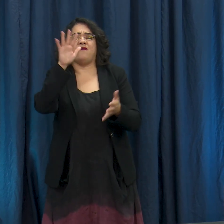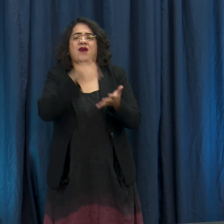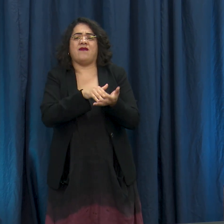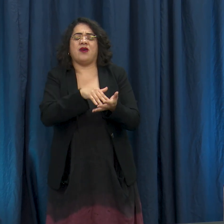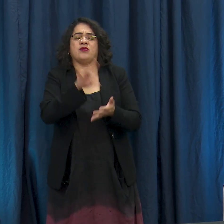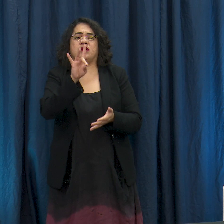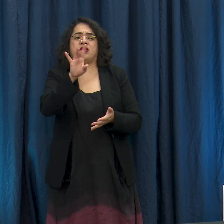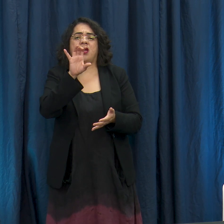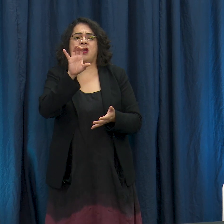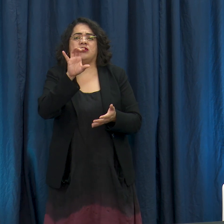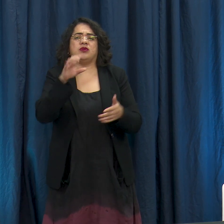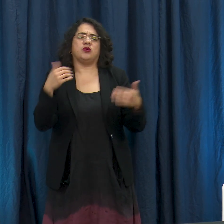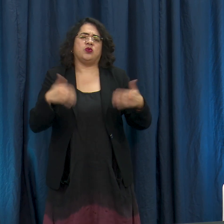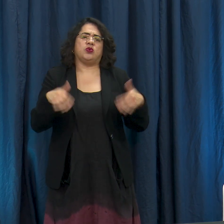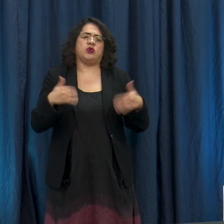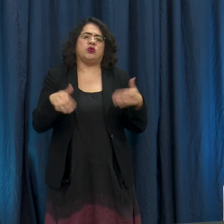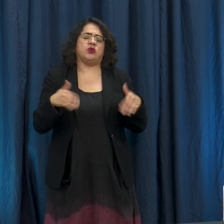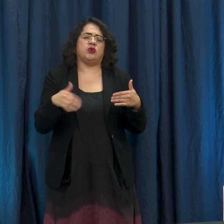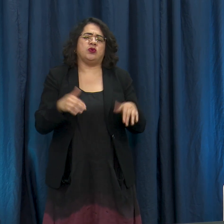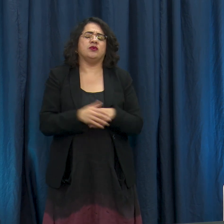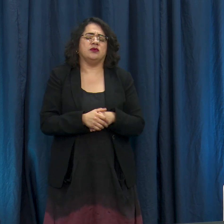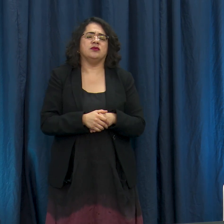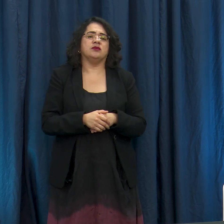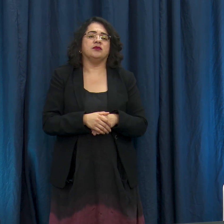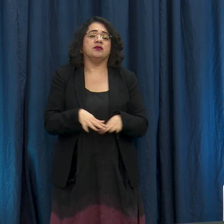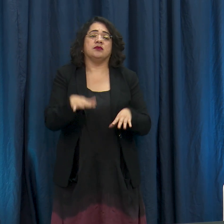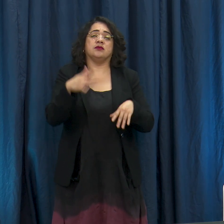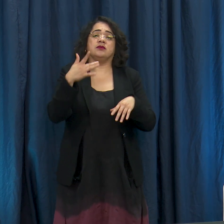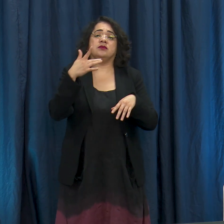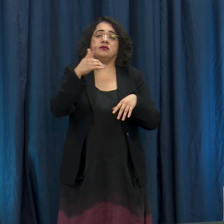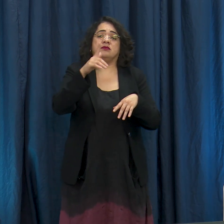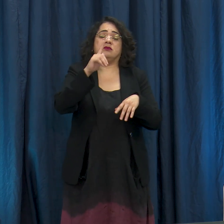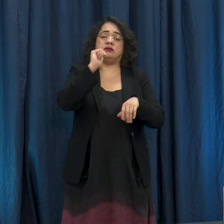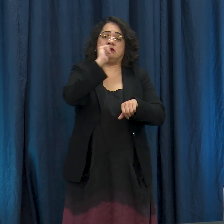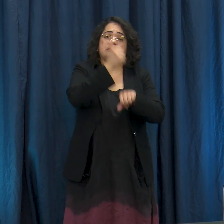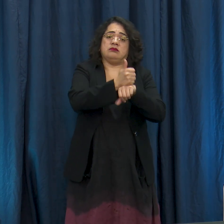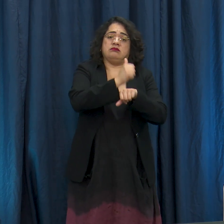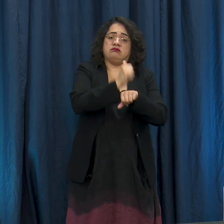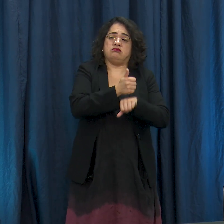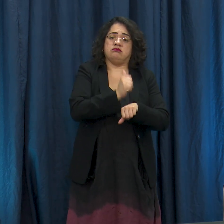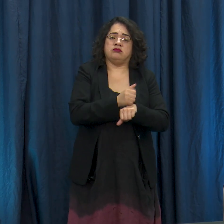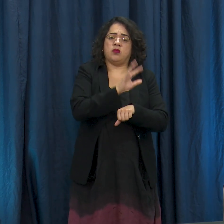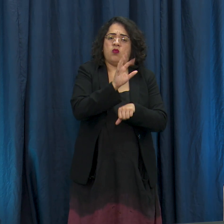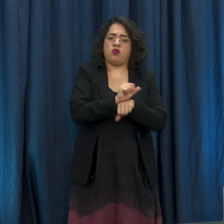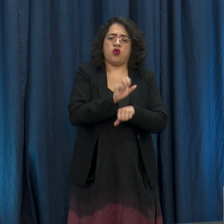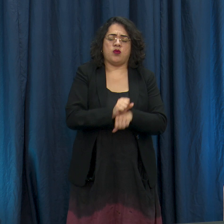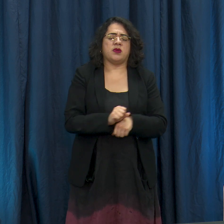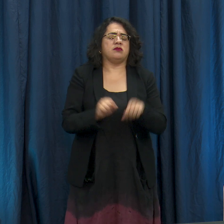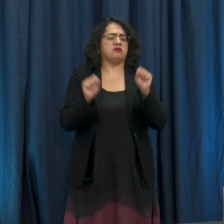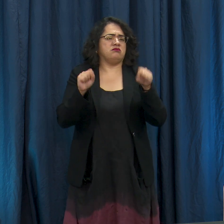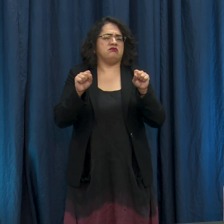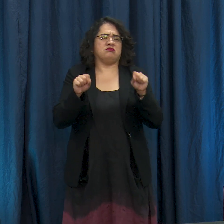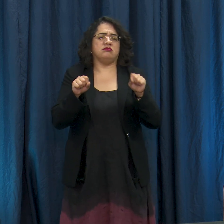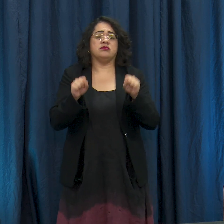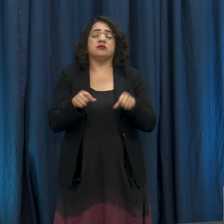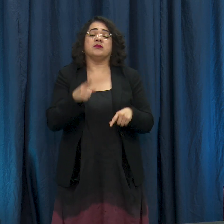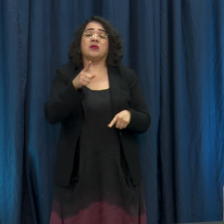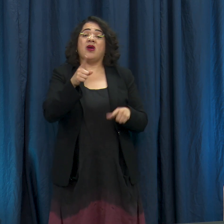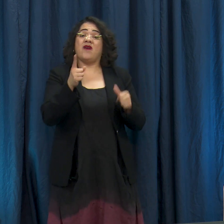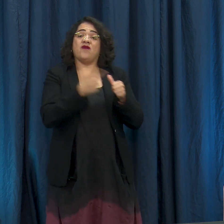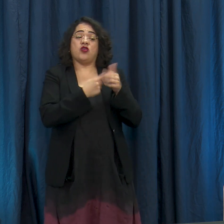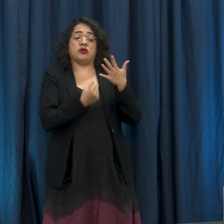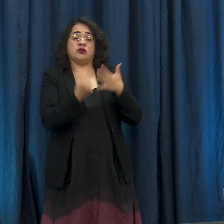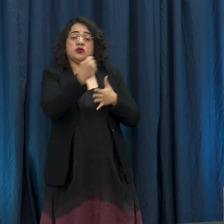ciudad de Long Beach. Las pruebas están disponibles para personas con síntomas como tos, fiebre y falta de